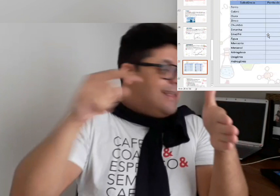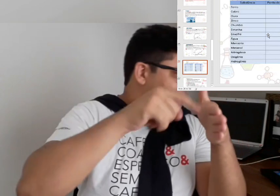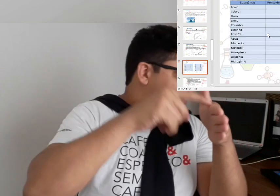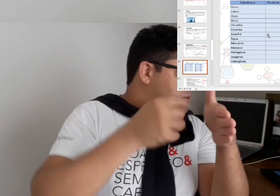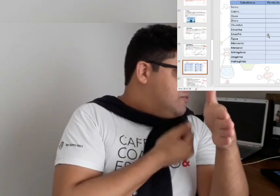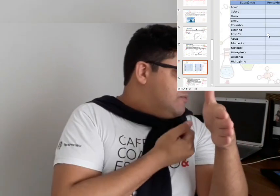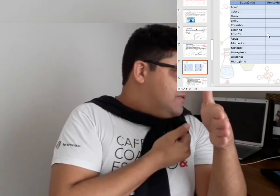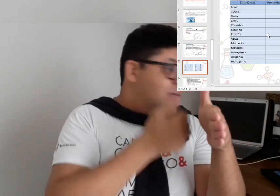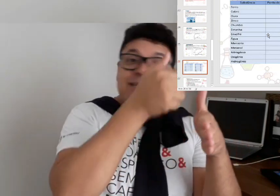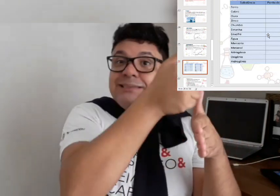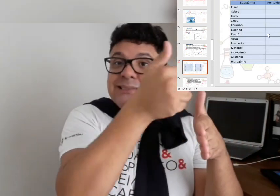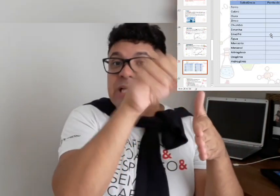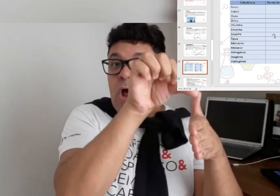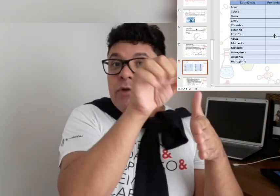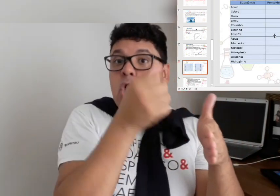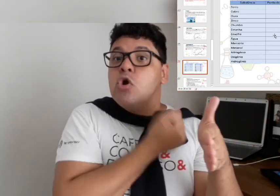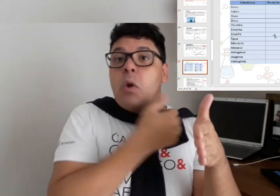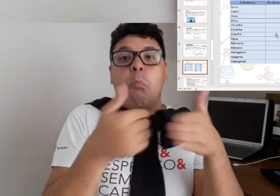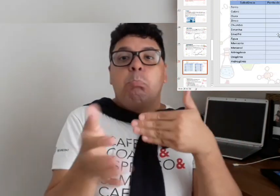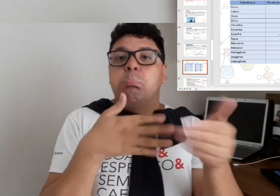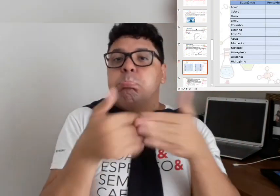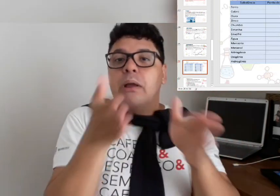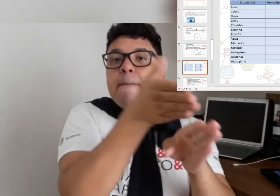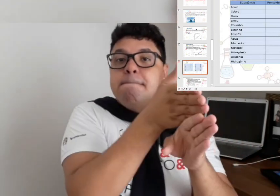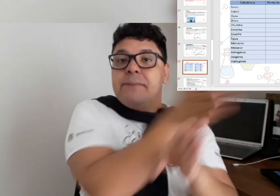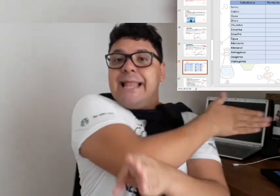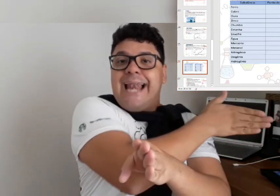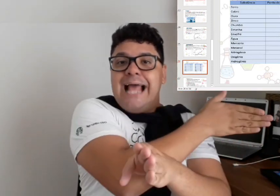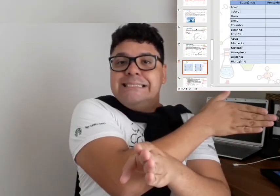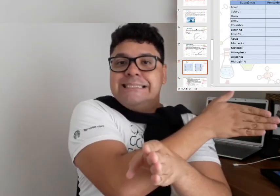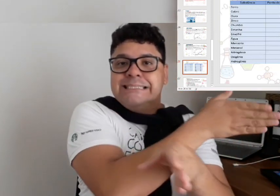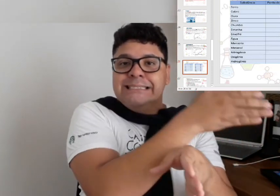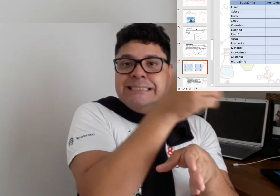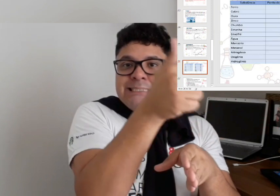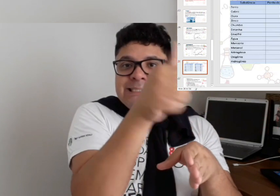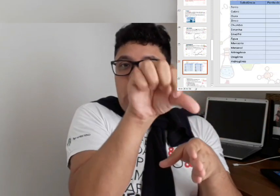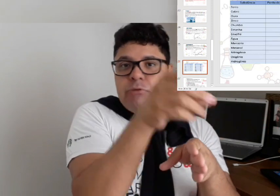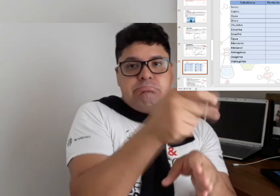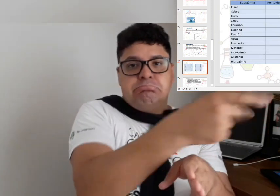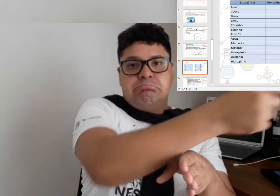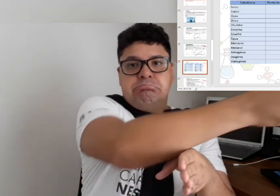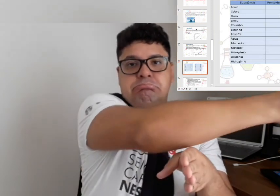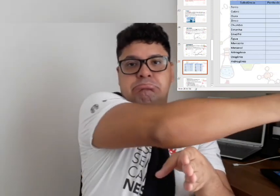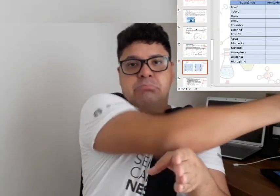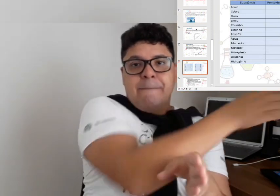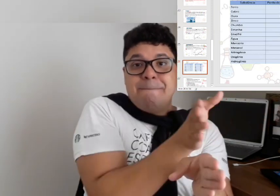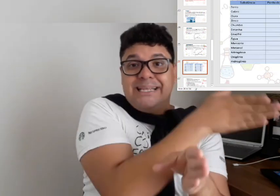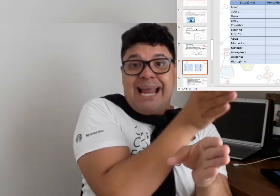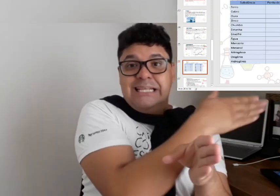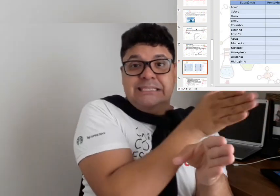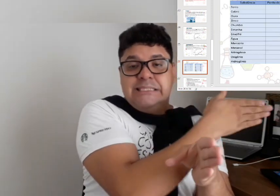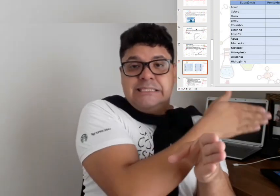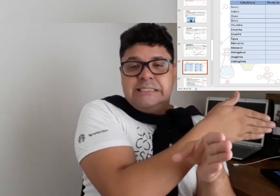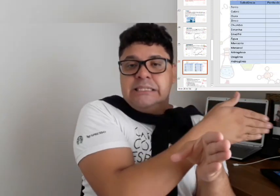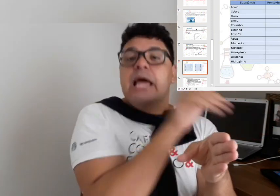Em 500 graus, ele está sólido, líquido ou gasoso? Bom, acima de 119 aqui ele está líquido. Até